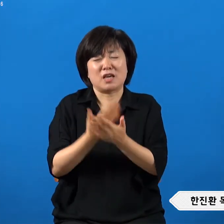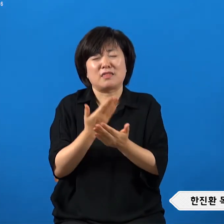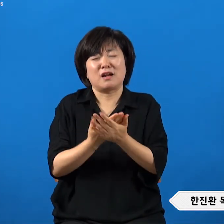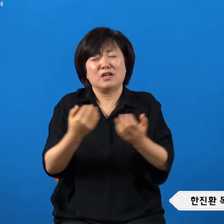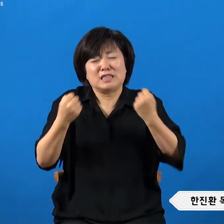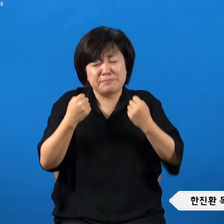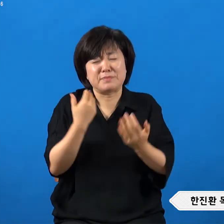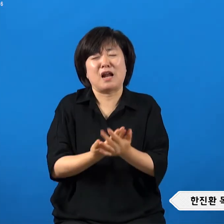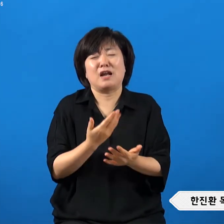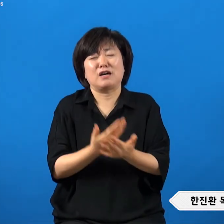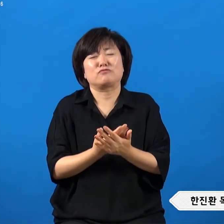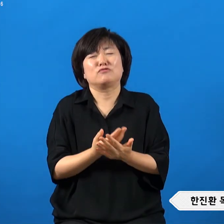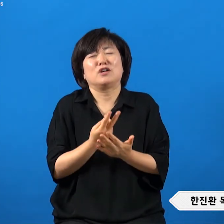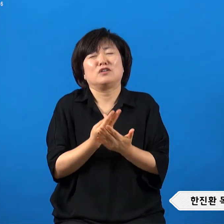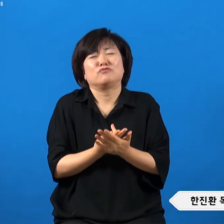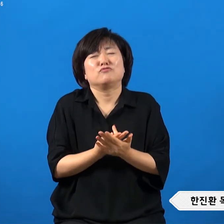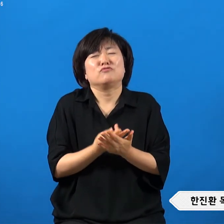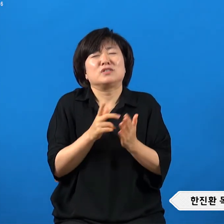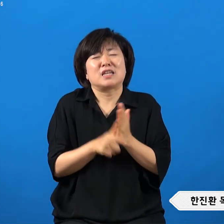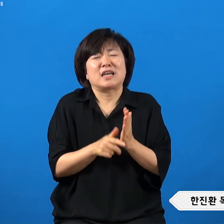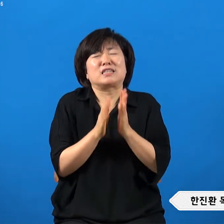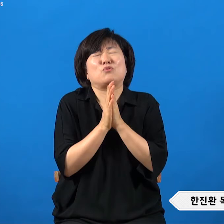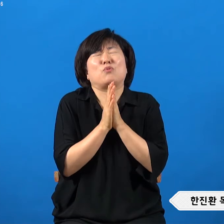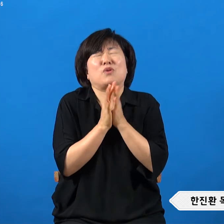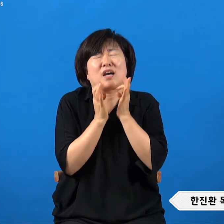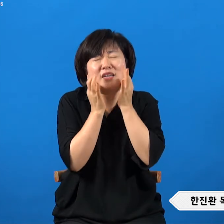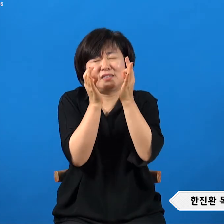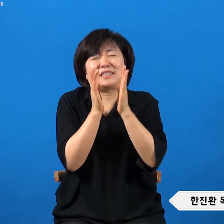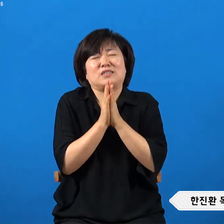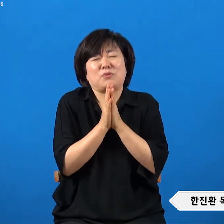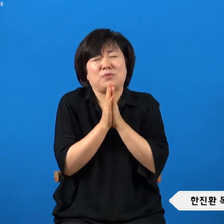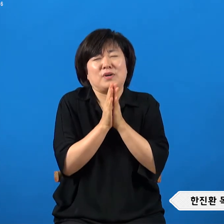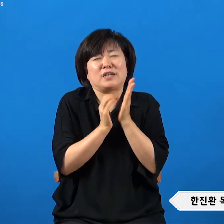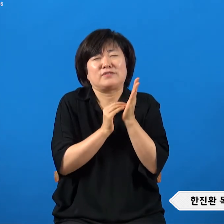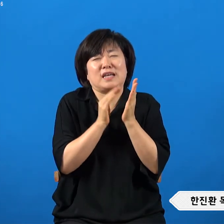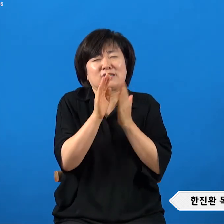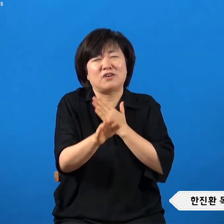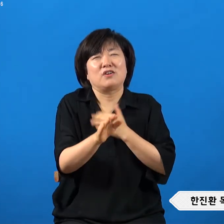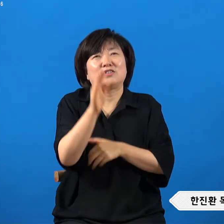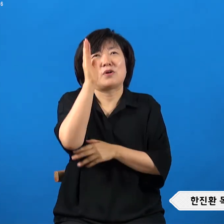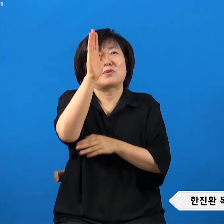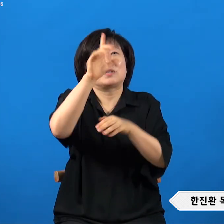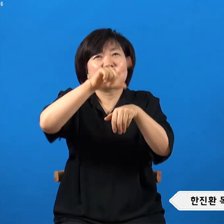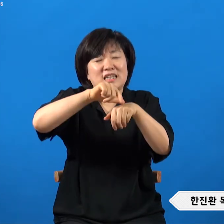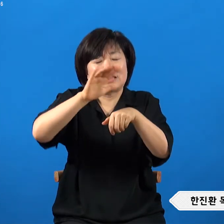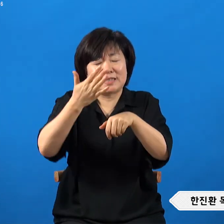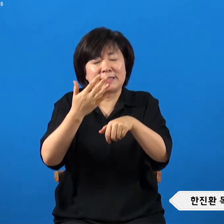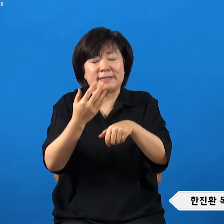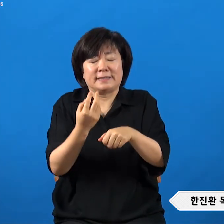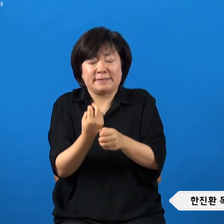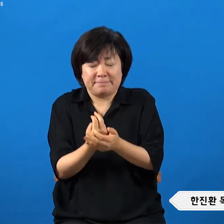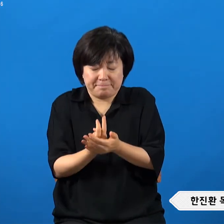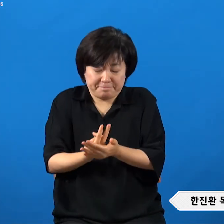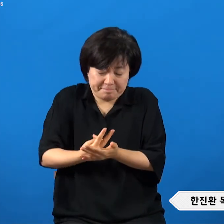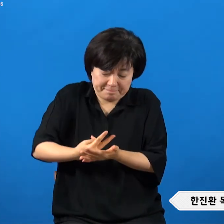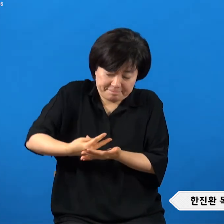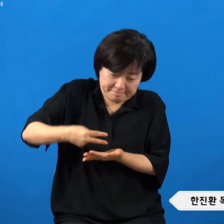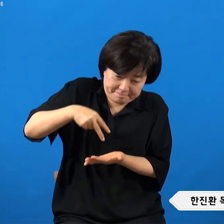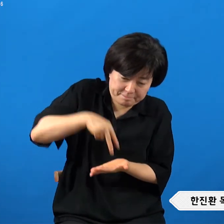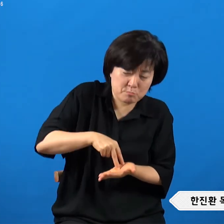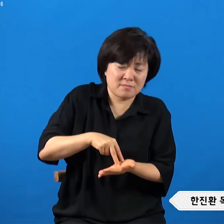누운 채로 간절히 기도했습니다. 그리고 이제 집회 시간이 되어서 강단에